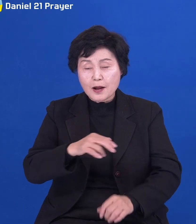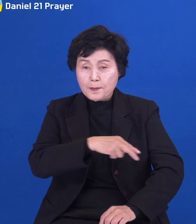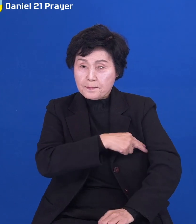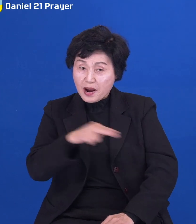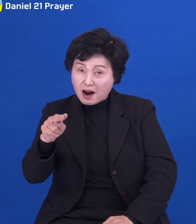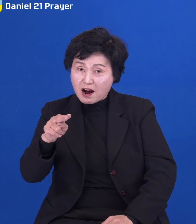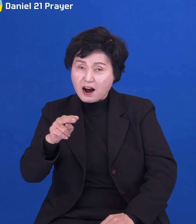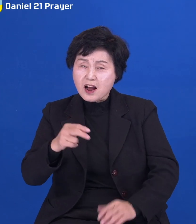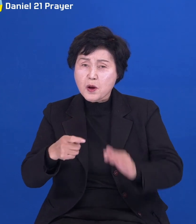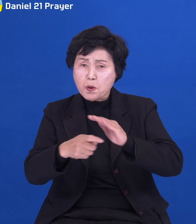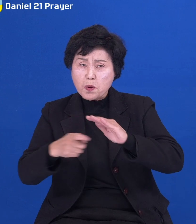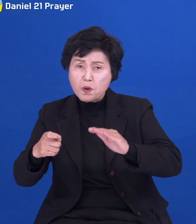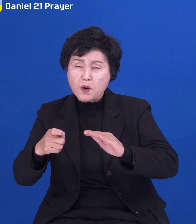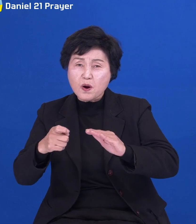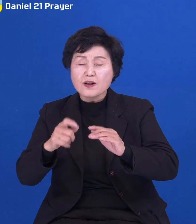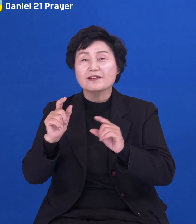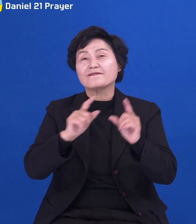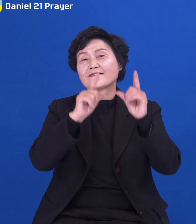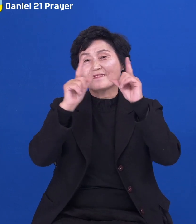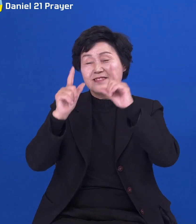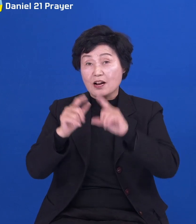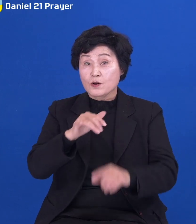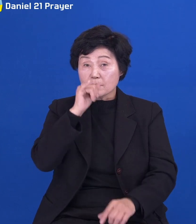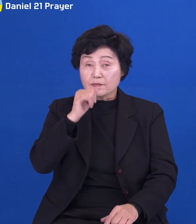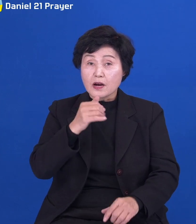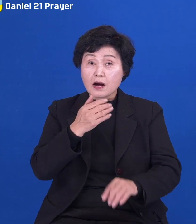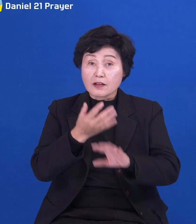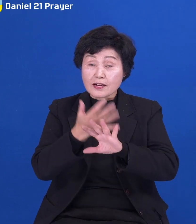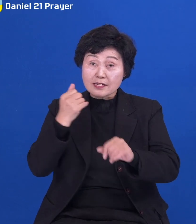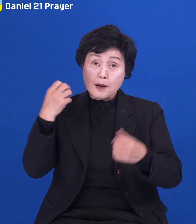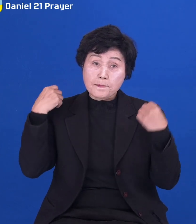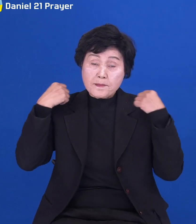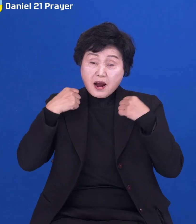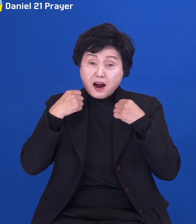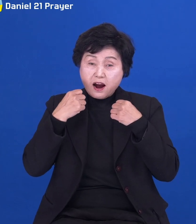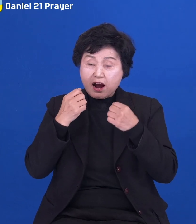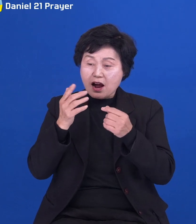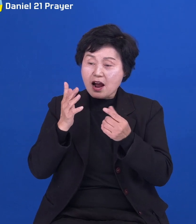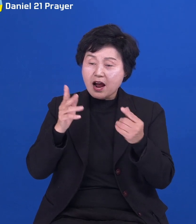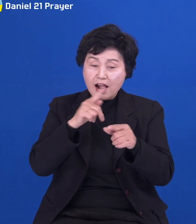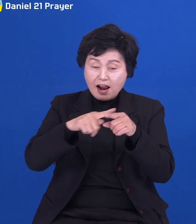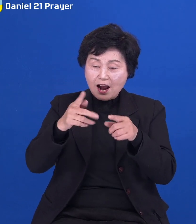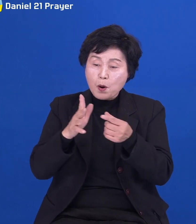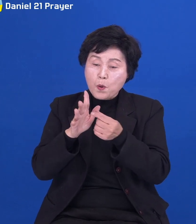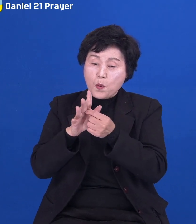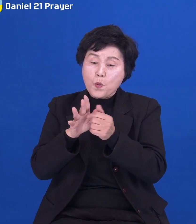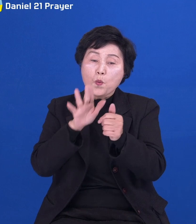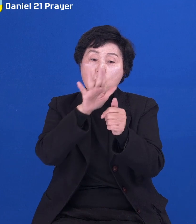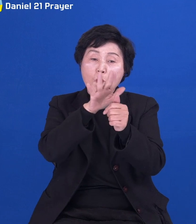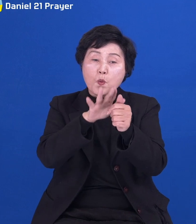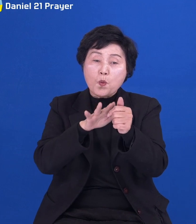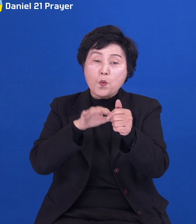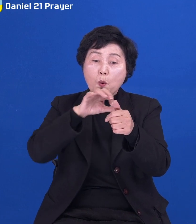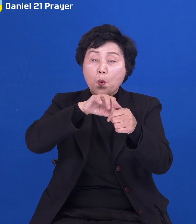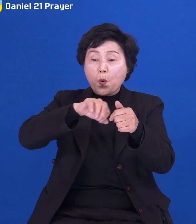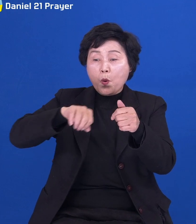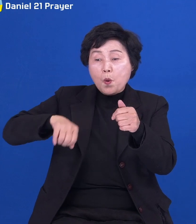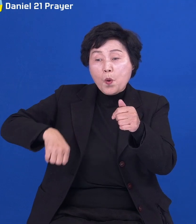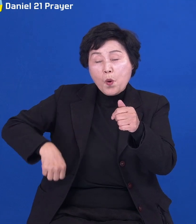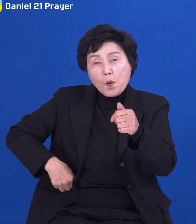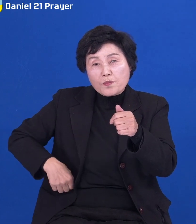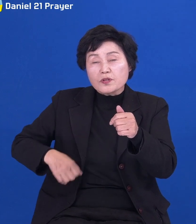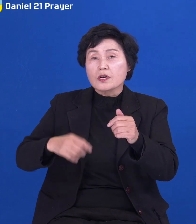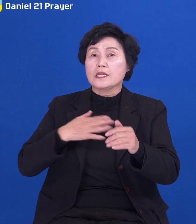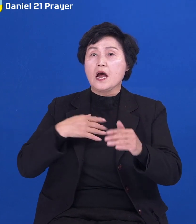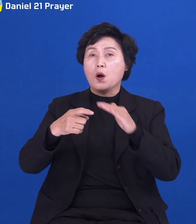살아갔습니다. 다른 사람의 배낭을 칼로 떼겨서 그 안에 물건을 뺏어 팔아먹는 도둑놈이 되었어요. 그러다가 당시